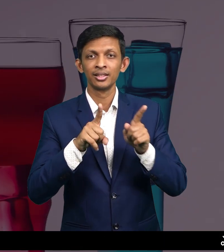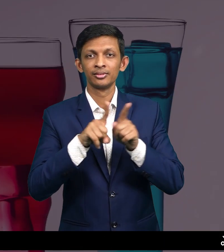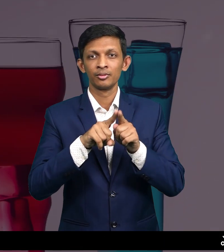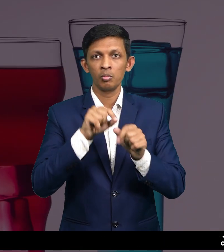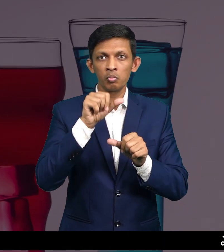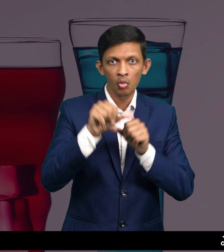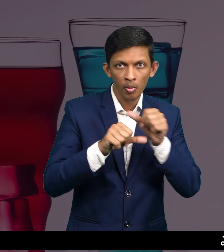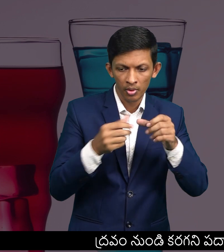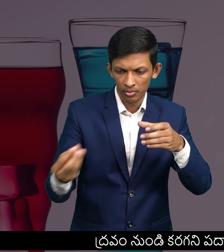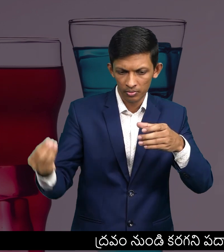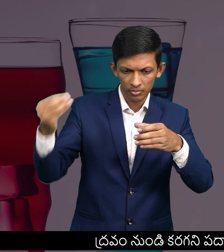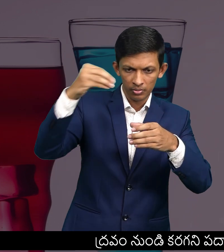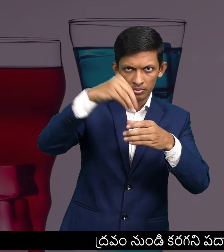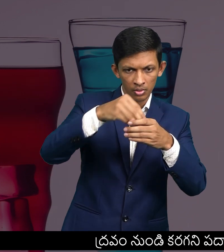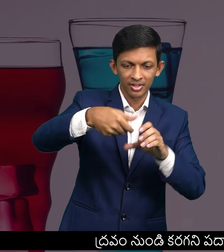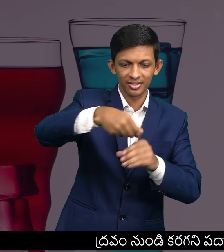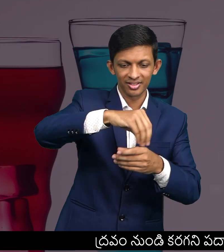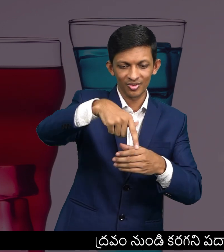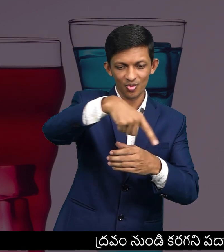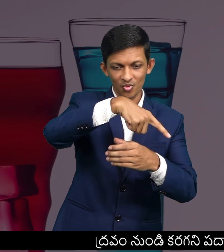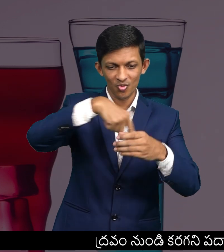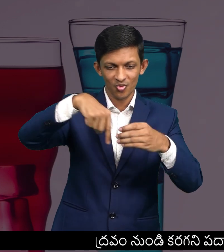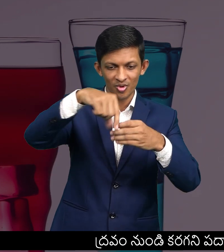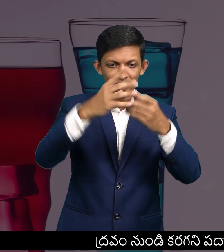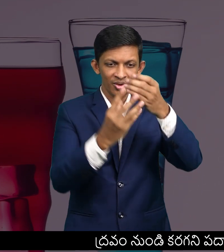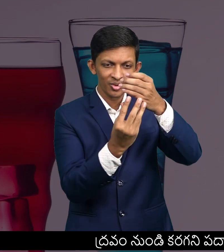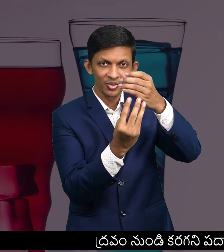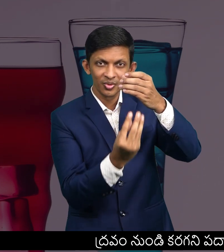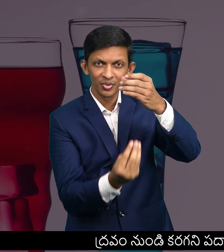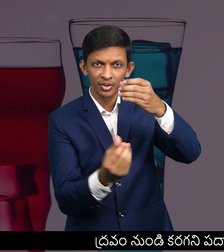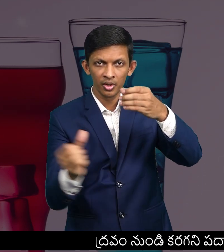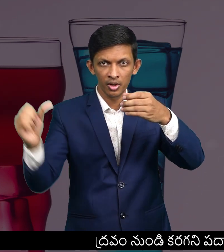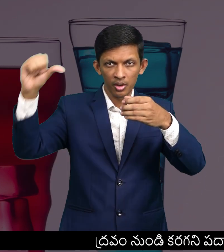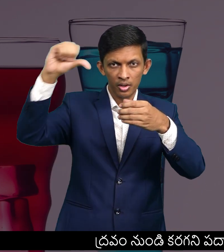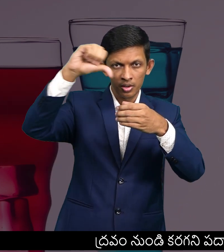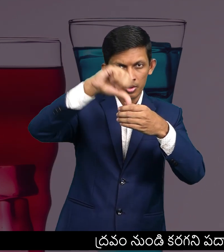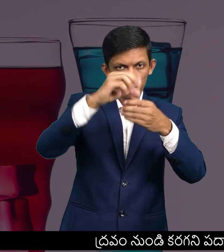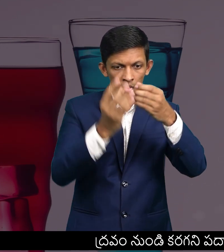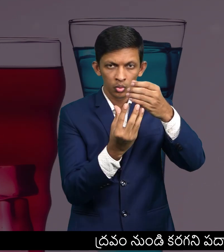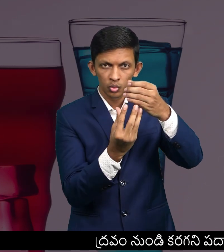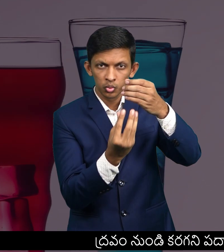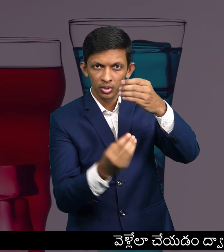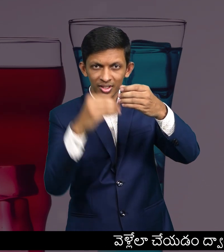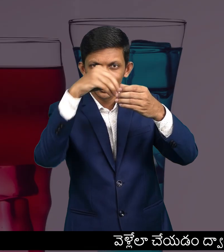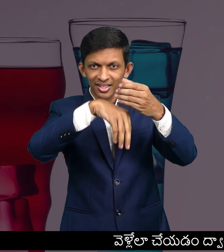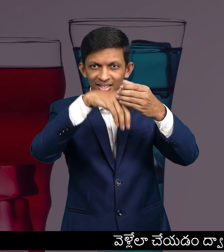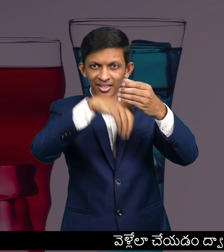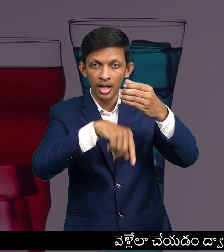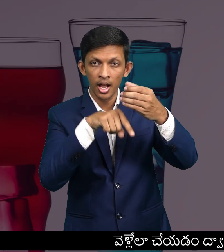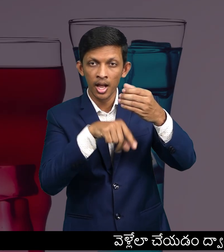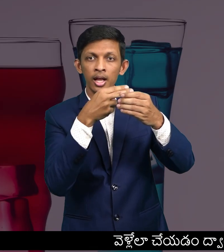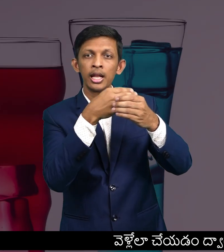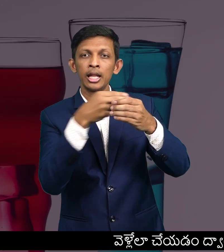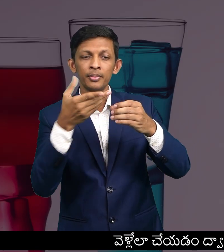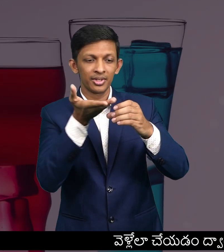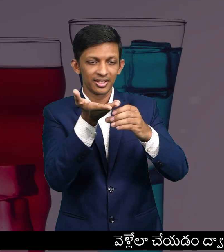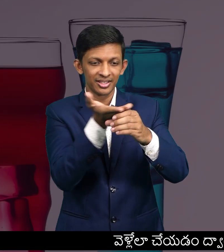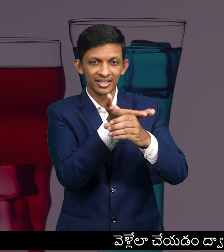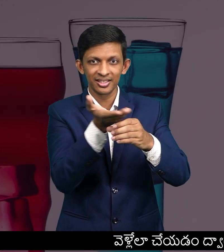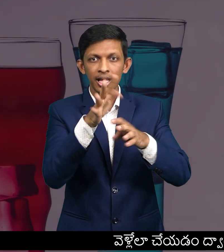వడపోత ద్రవం నుండి కరగని పదార్థాలను వడపోత కాగితం గుండా వెళ్లేలా చేయడం ద్వారా వాటిని